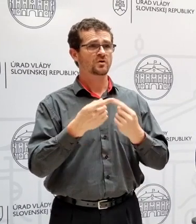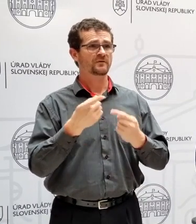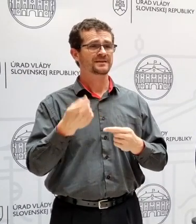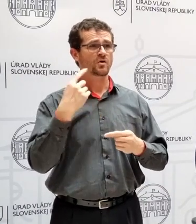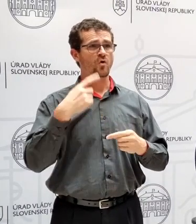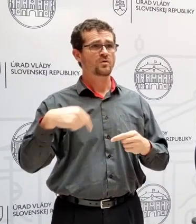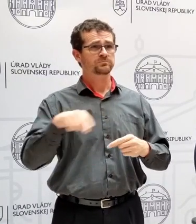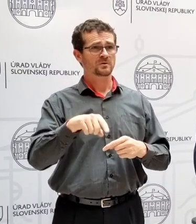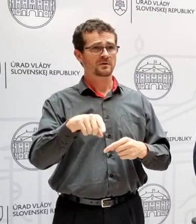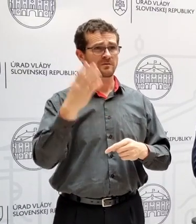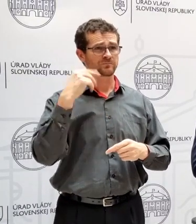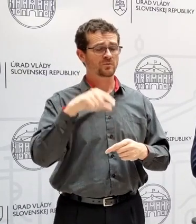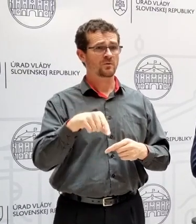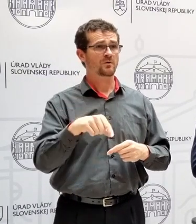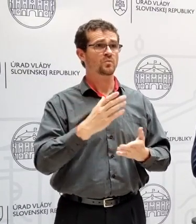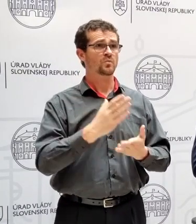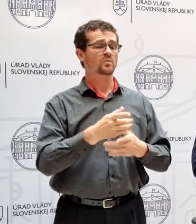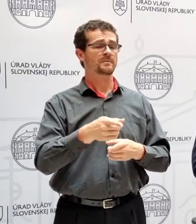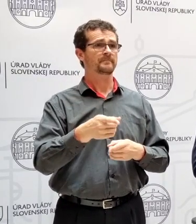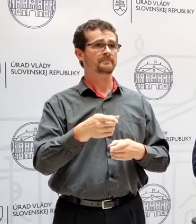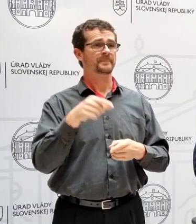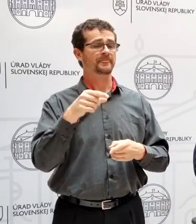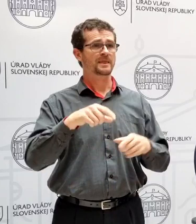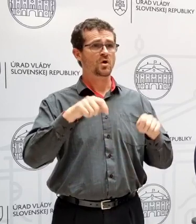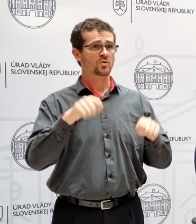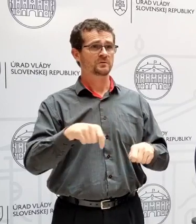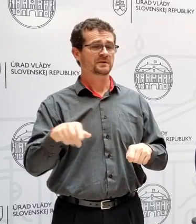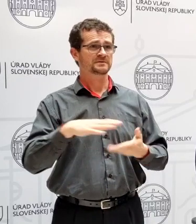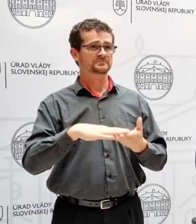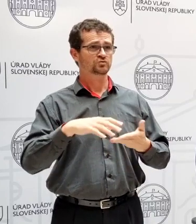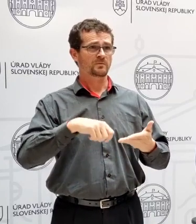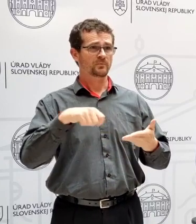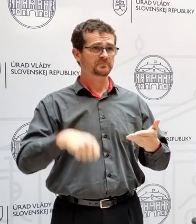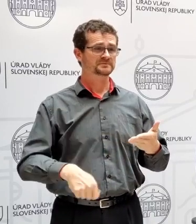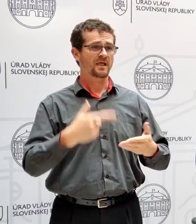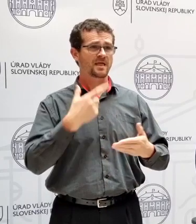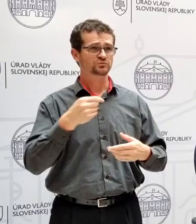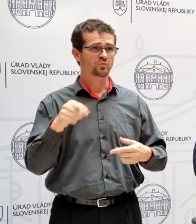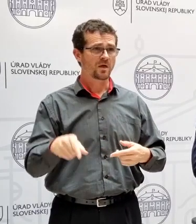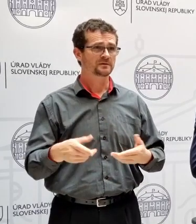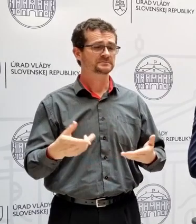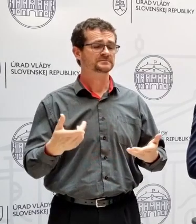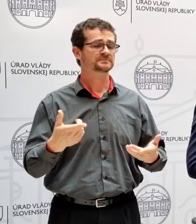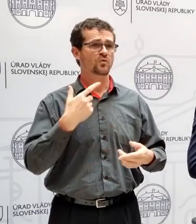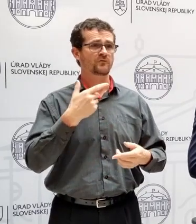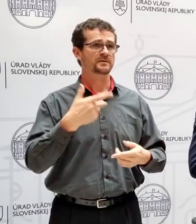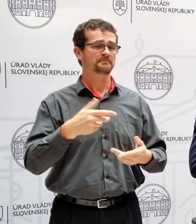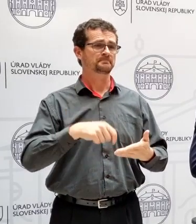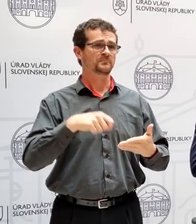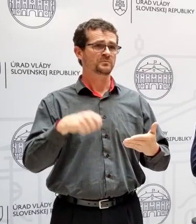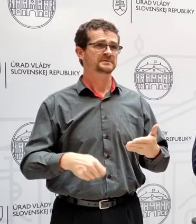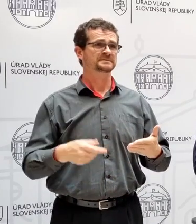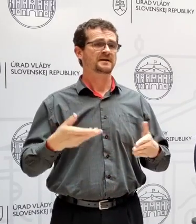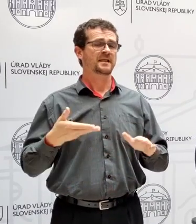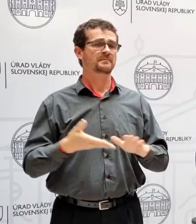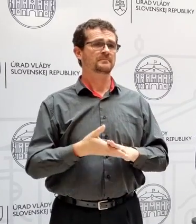s odborármi a sa pod toto rozhodnutie spoločne podpísali, súhlasili s ním a hovorím aj teda sa podpísali